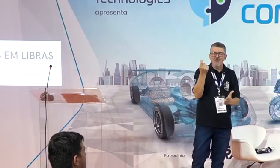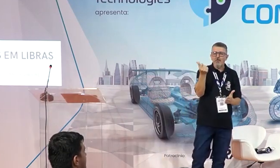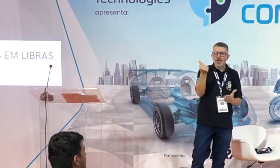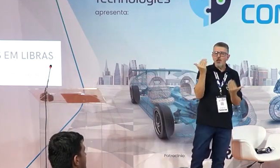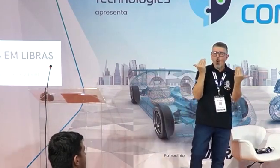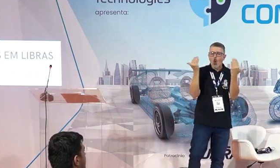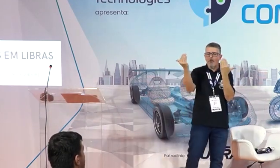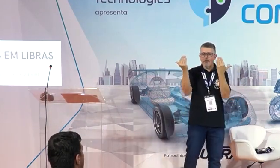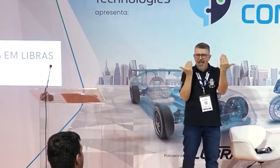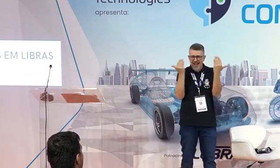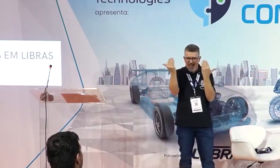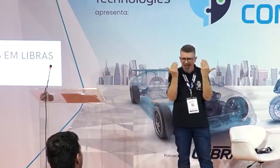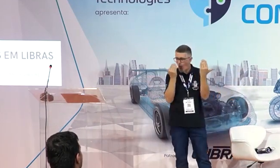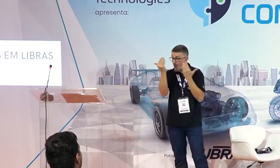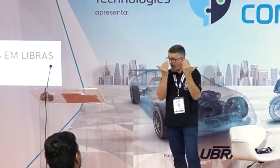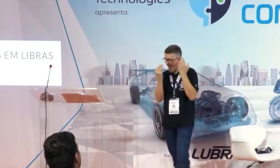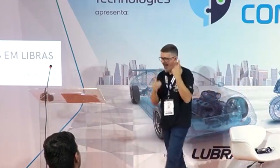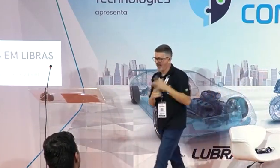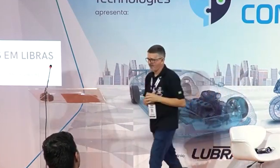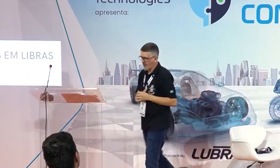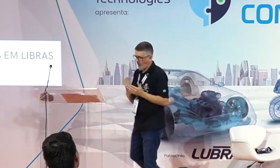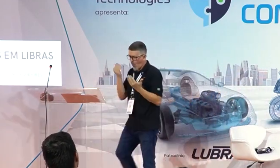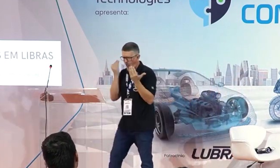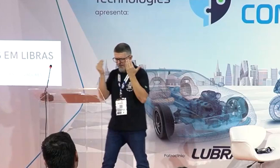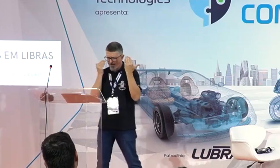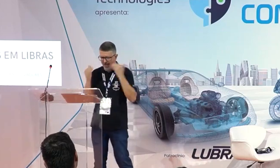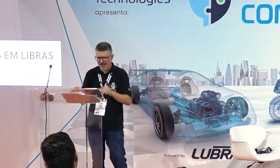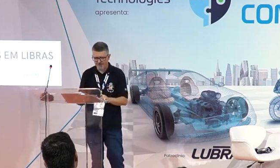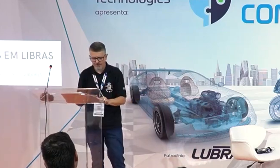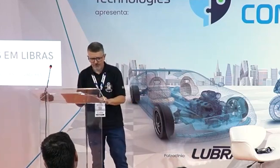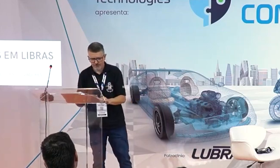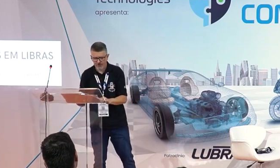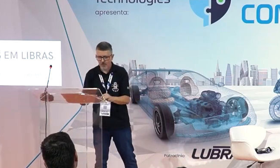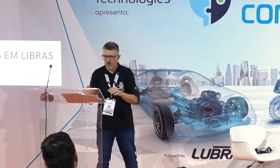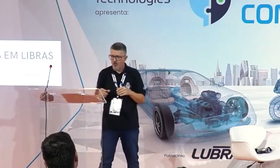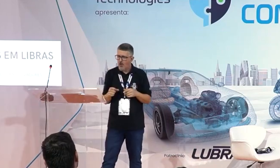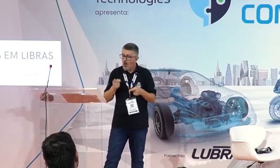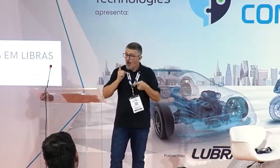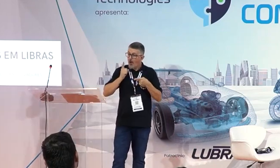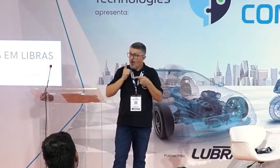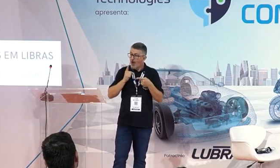oficinas diferentes, para que ele possa comparar, comparar o que está acontecendo com o carro dele.